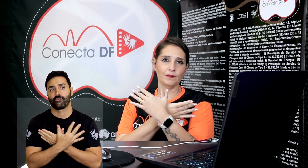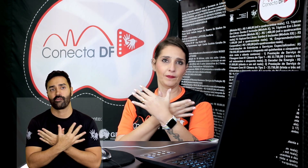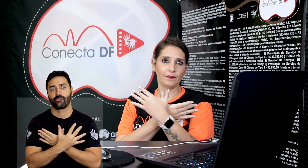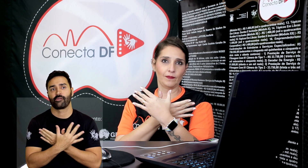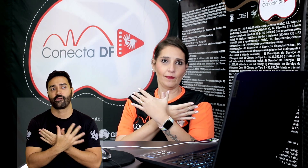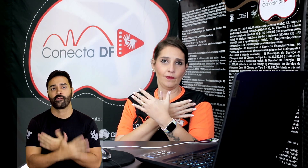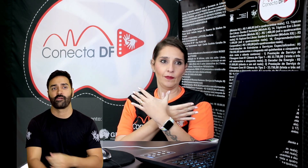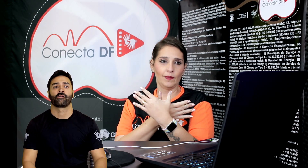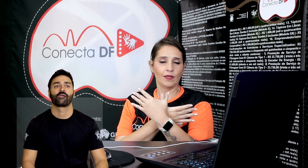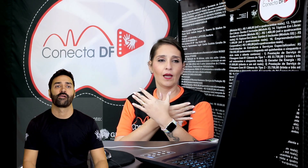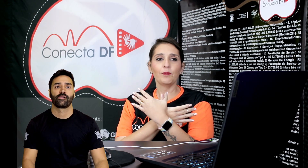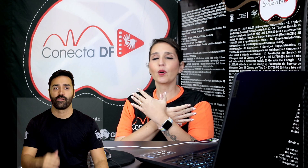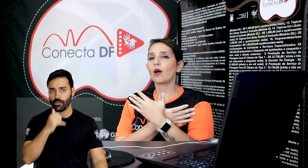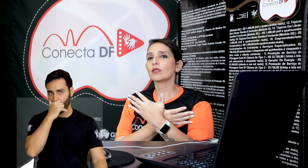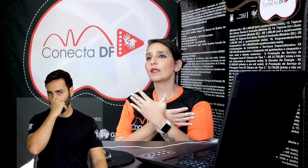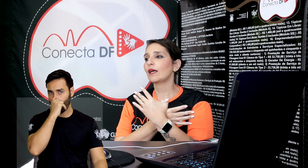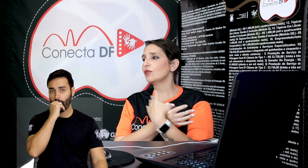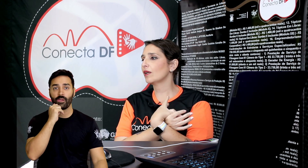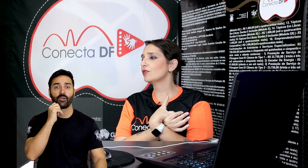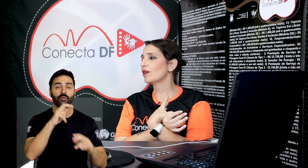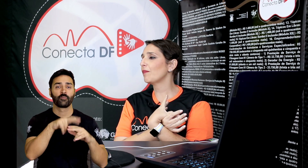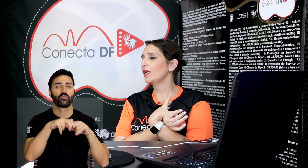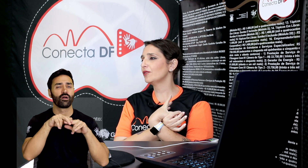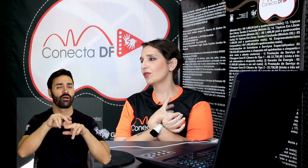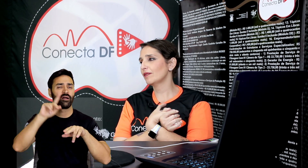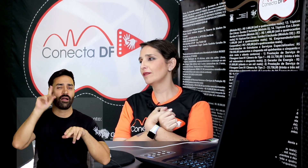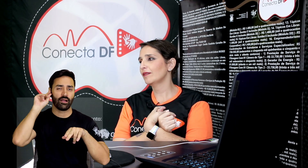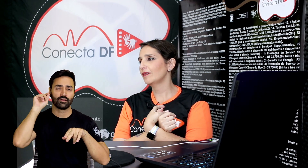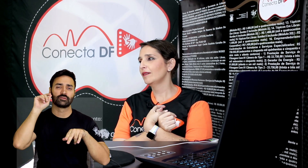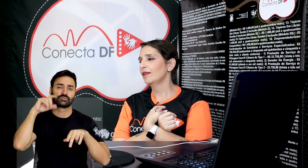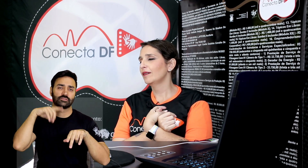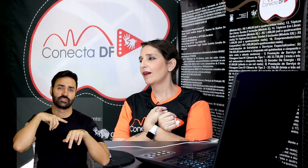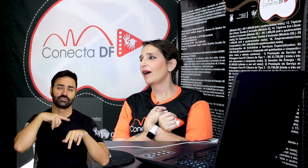vodka. Por causa antigamente.